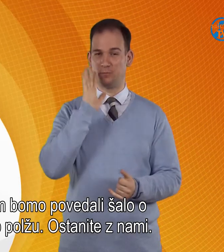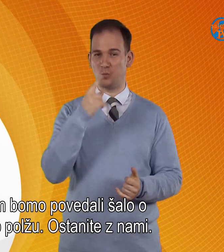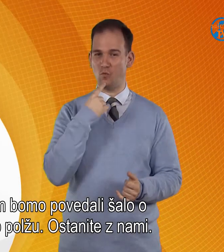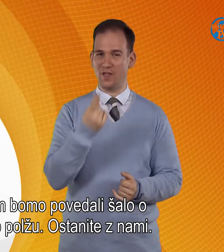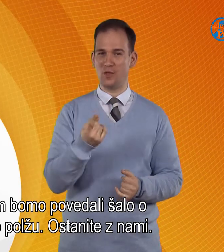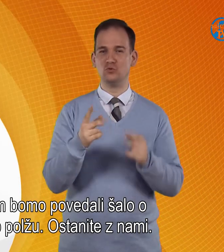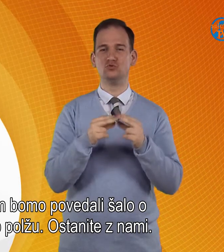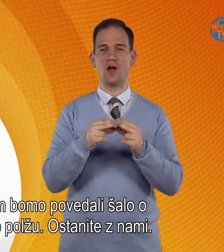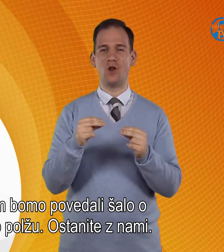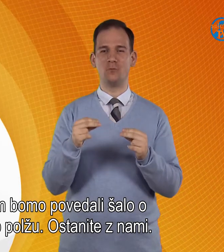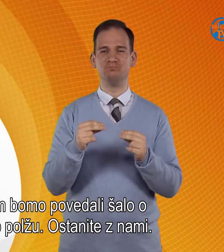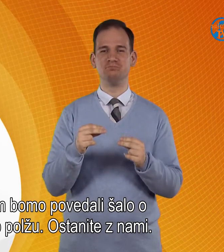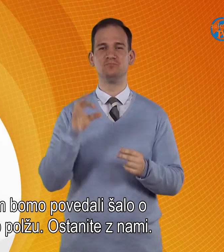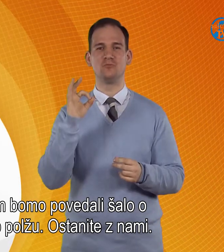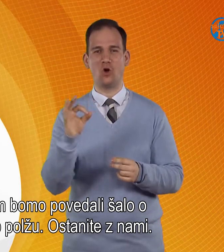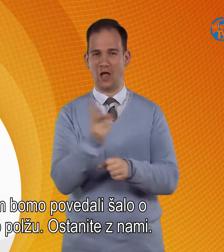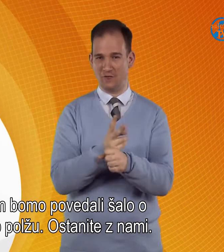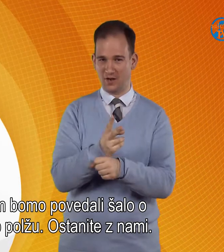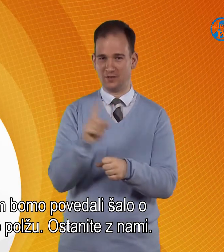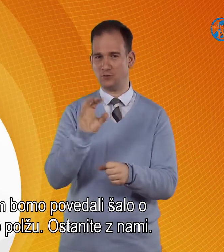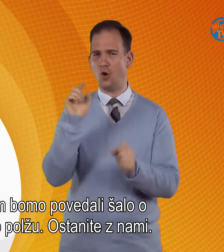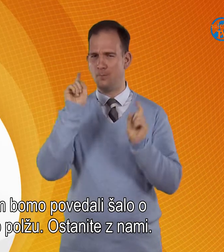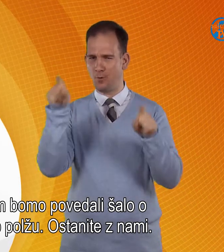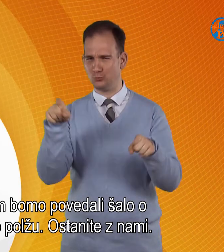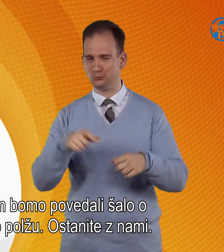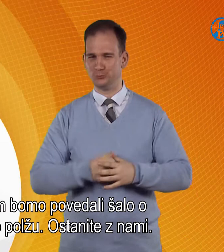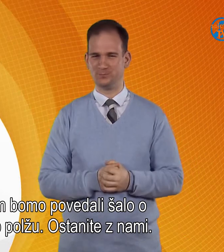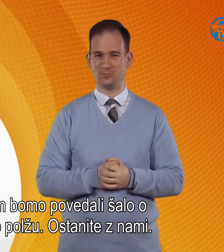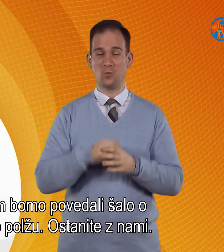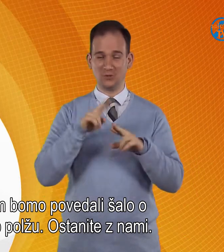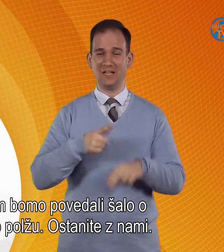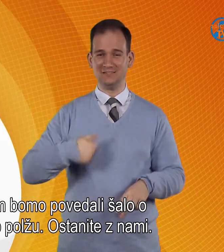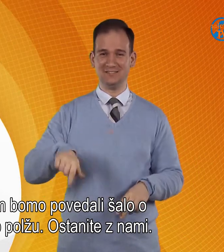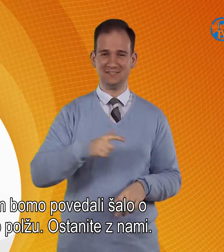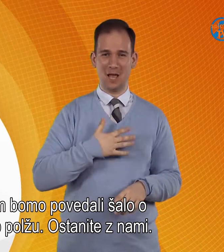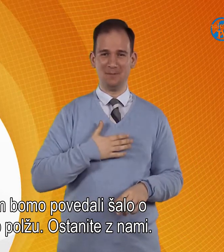Danes vam bomo povedali šalo o kavarni in o polžu. Ostanite z nami.